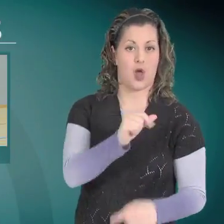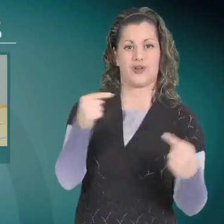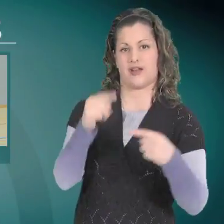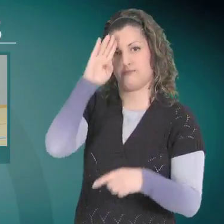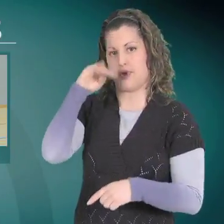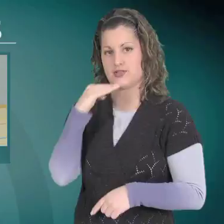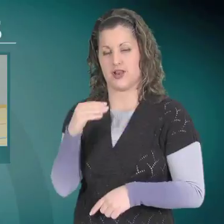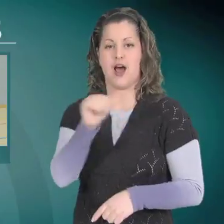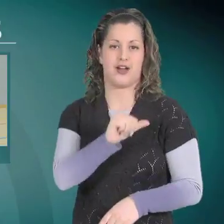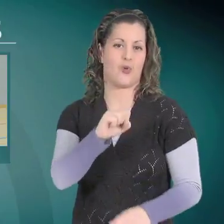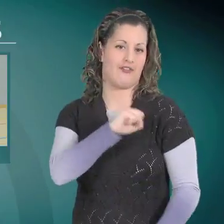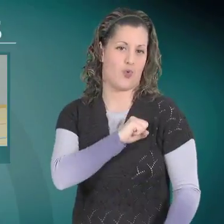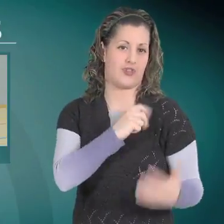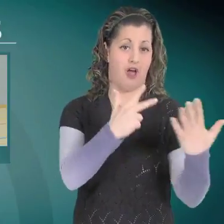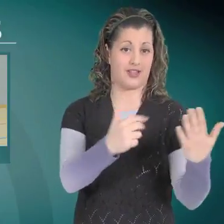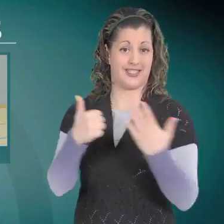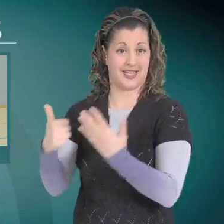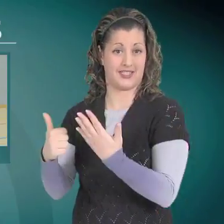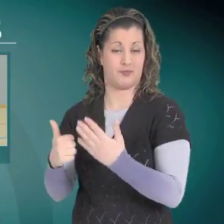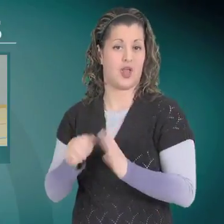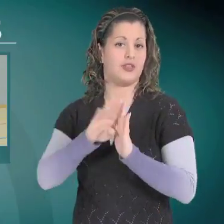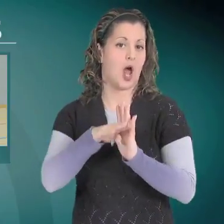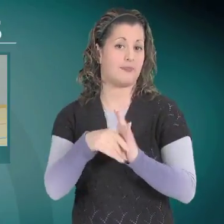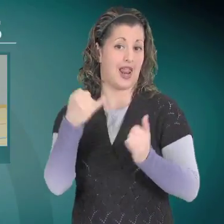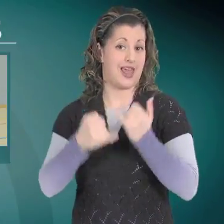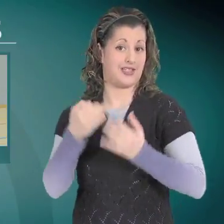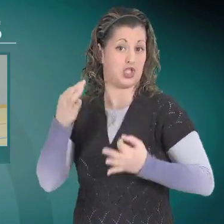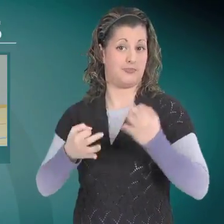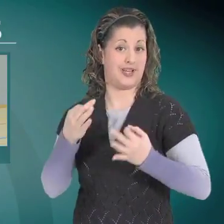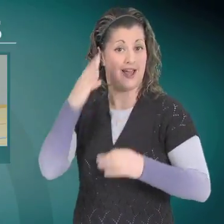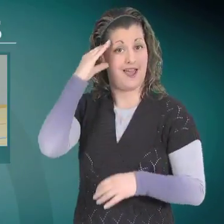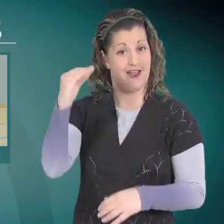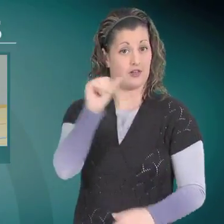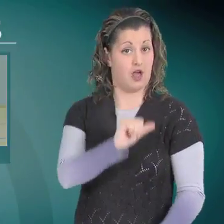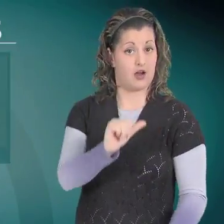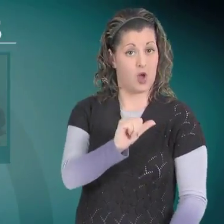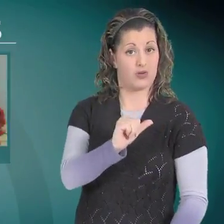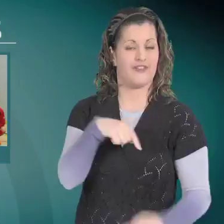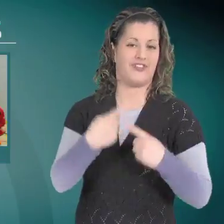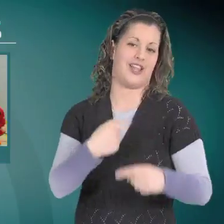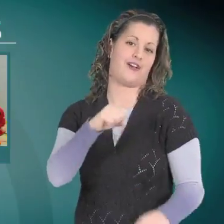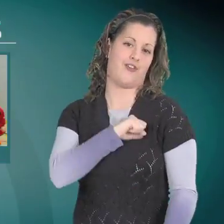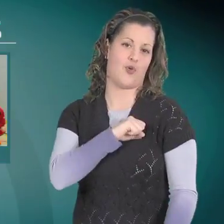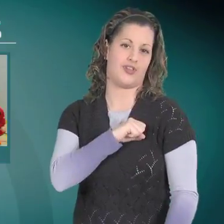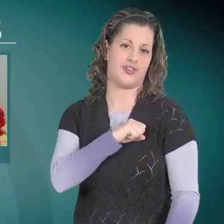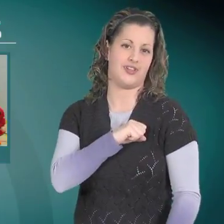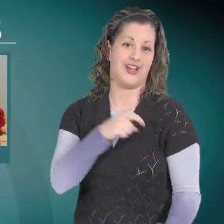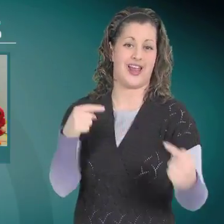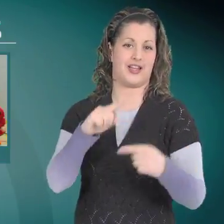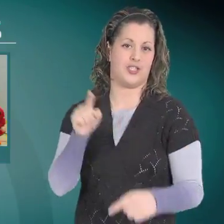finale der damen statt dabei gewann aarau gegen basel mit 8 zu 1 und zuletzt fand am nachmittag das finale der herren statt hier hat